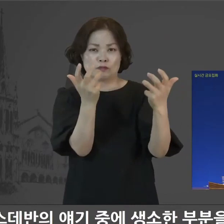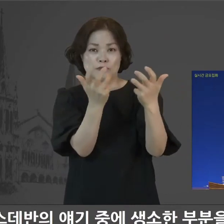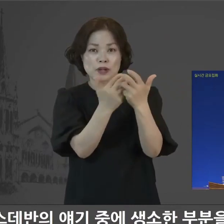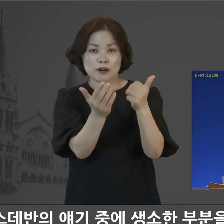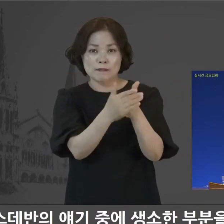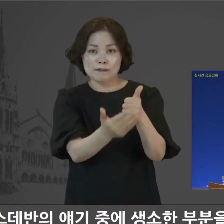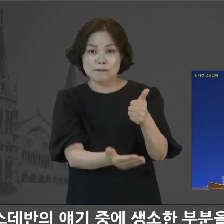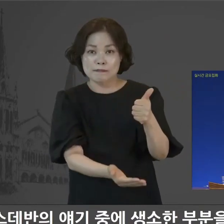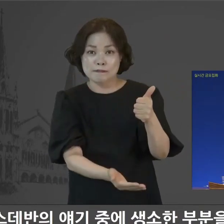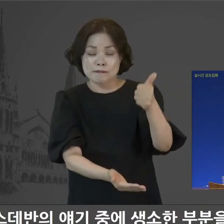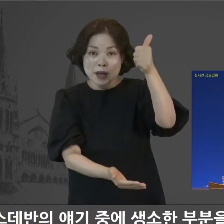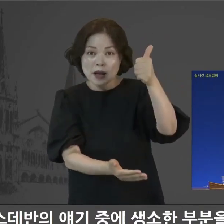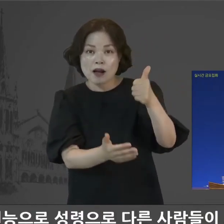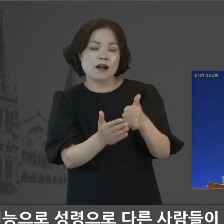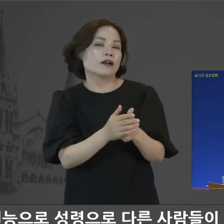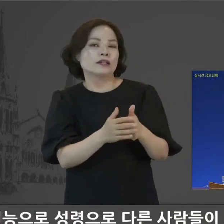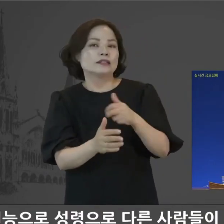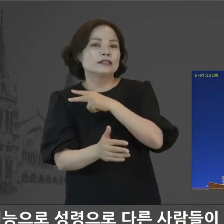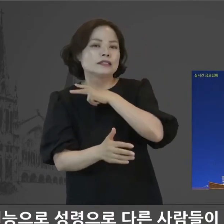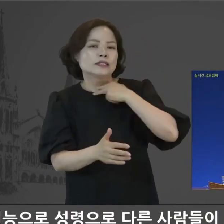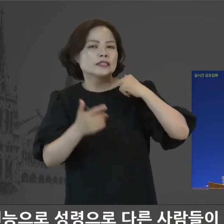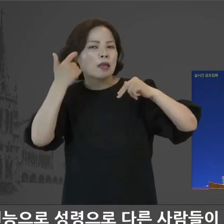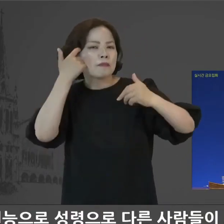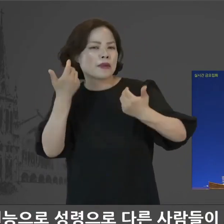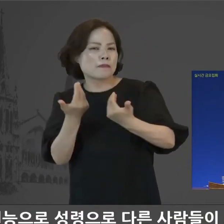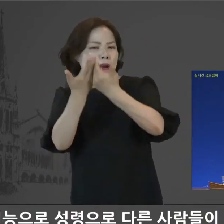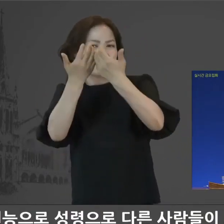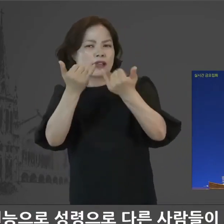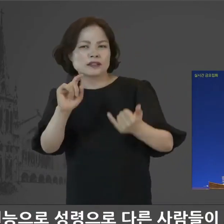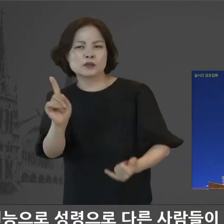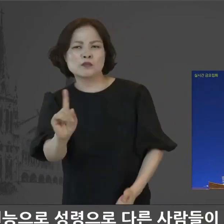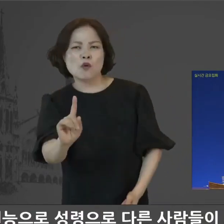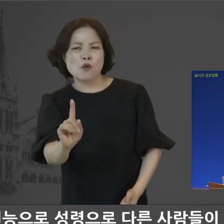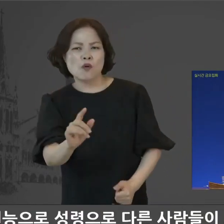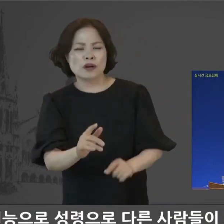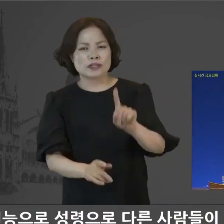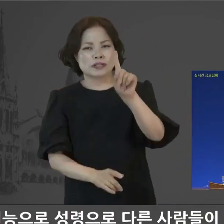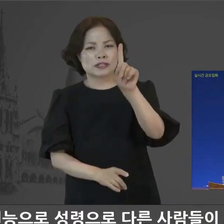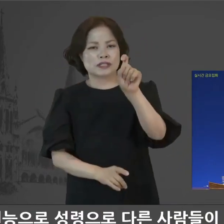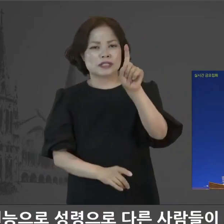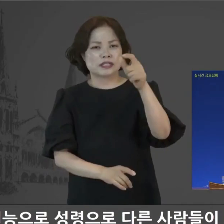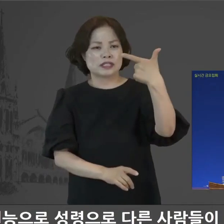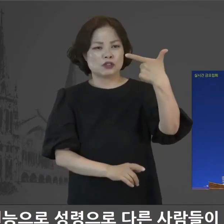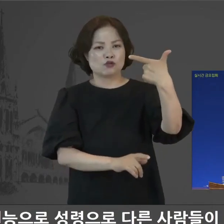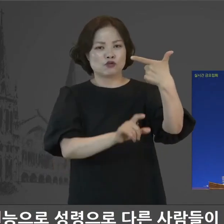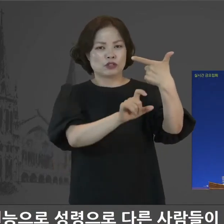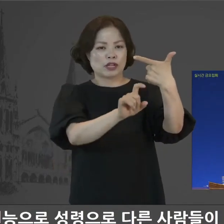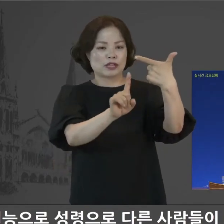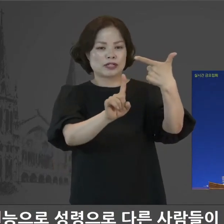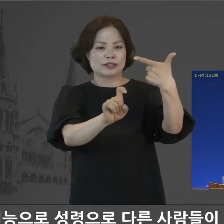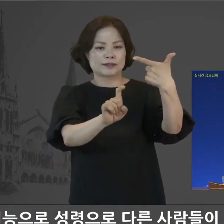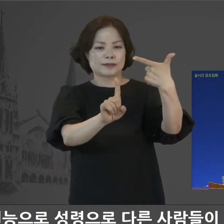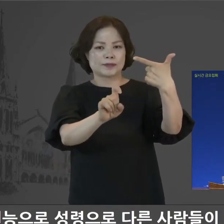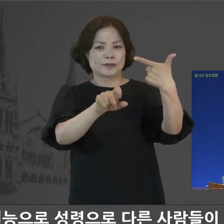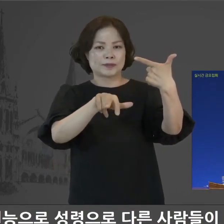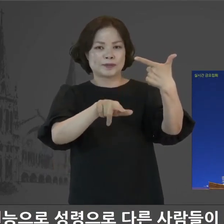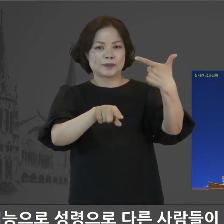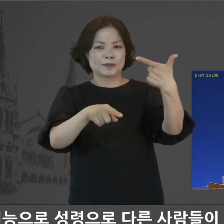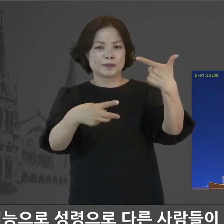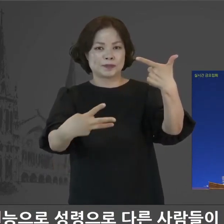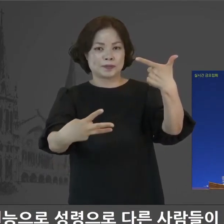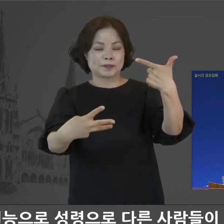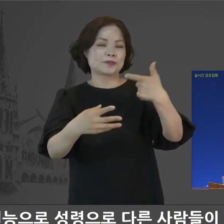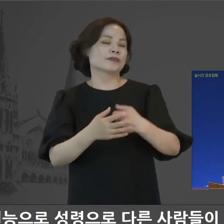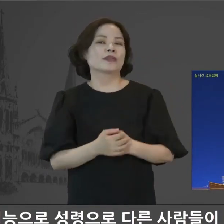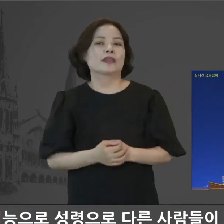충만하니까 스데반을 반대하는 사람들이 이제 어떻게 하냐면 11절이에요. 6장 11절. 자, 찾으셨죠? 같이